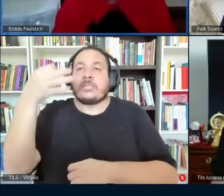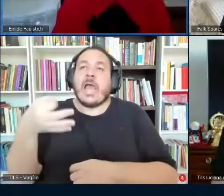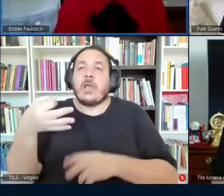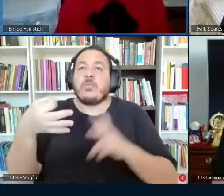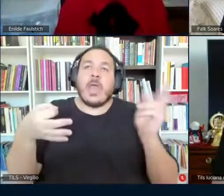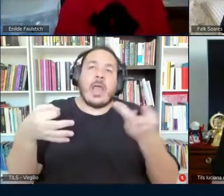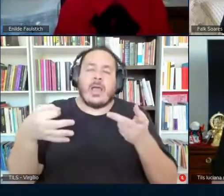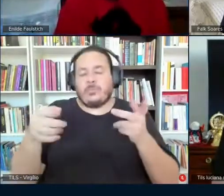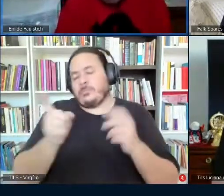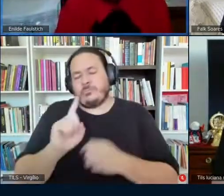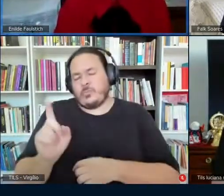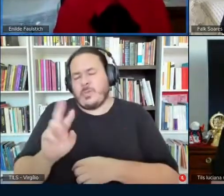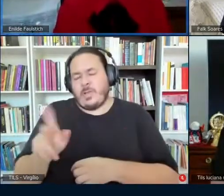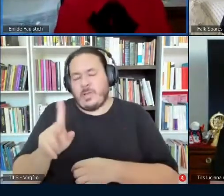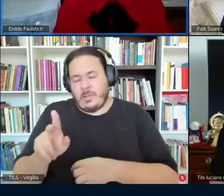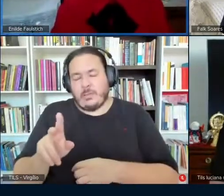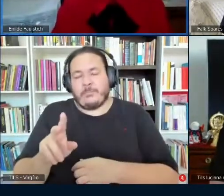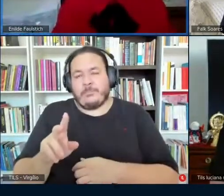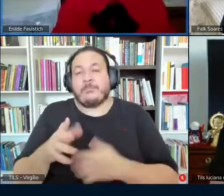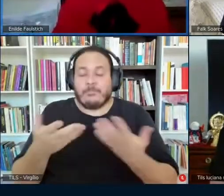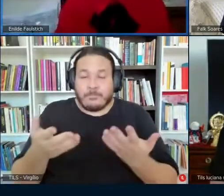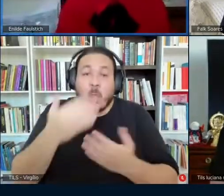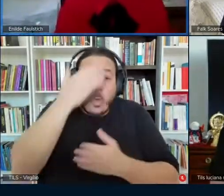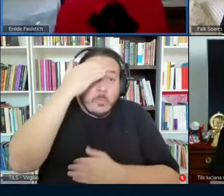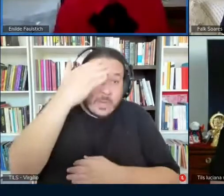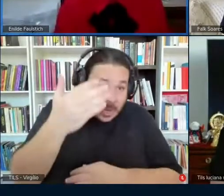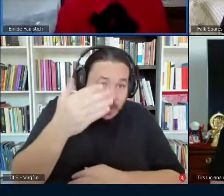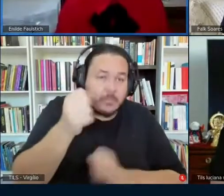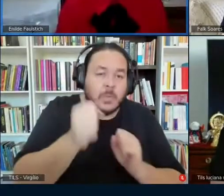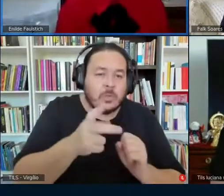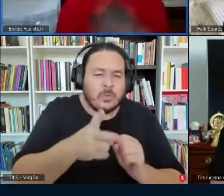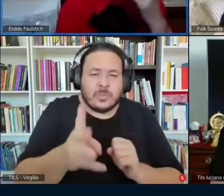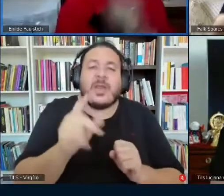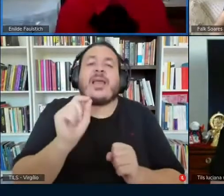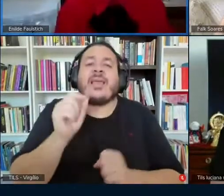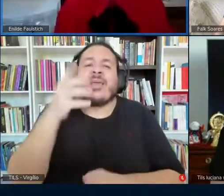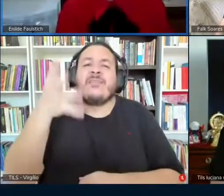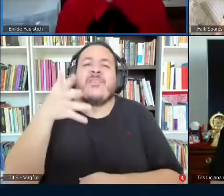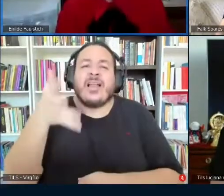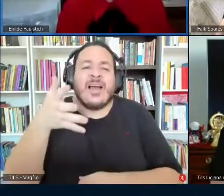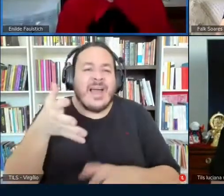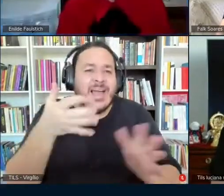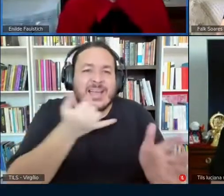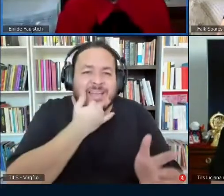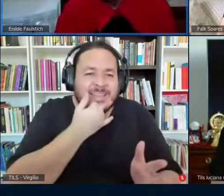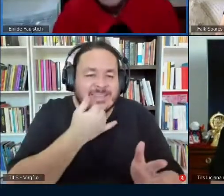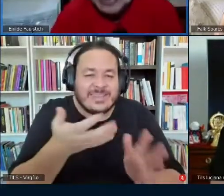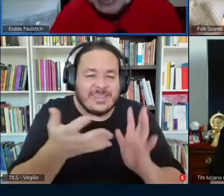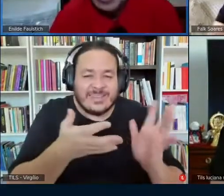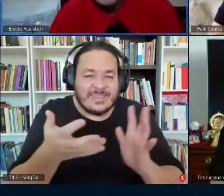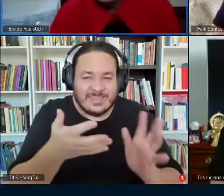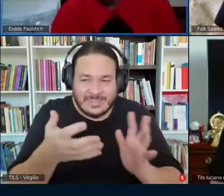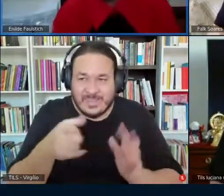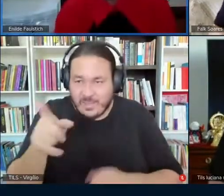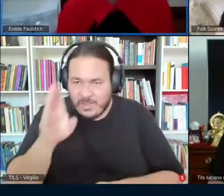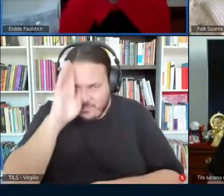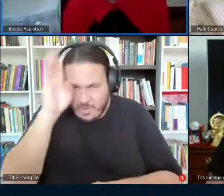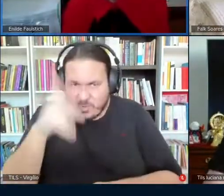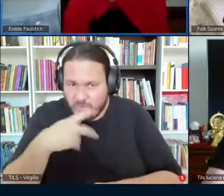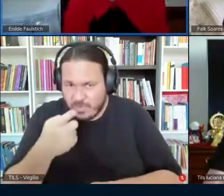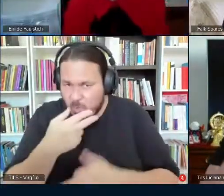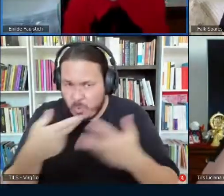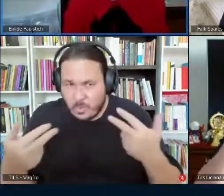Obrigada. Pode continuar. Quem que vai falar agora? Nem sei mais. E aí? Qual que vai falar de alguma coisa,